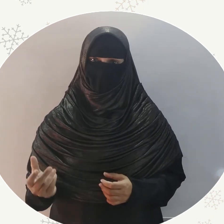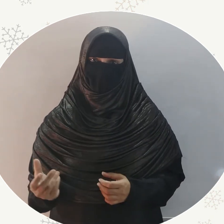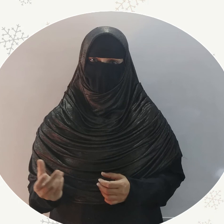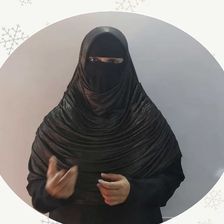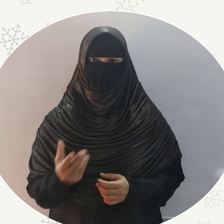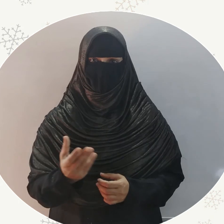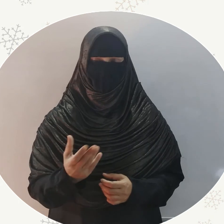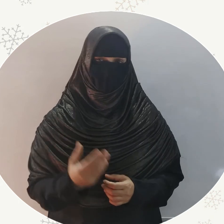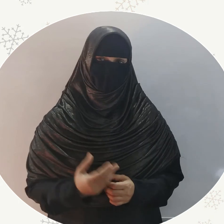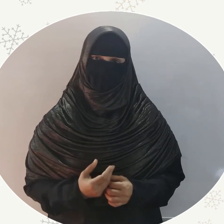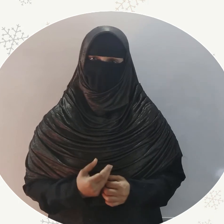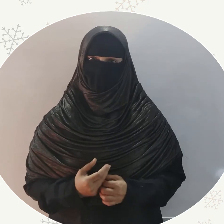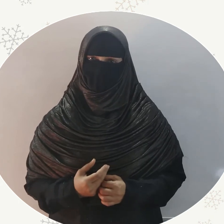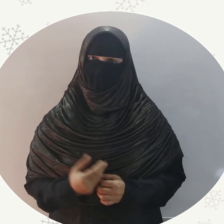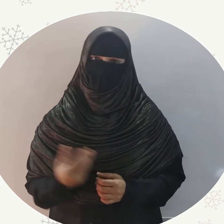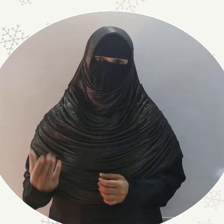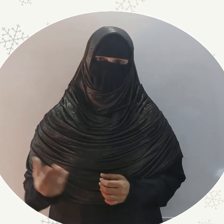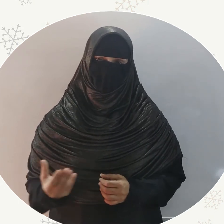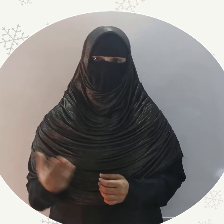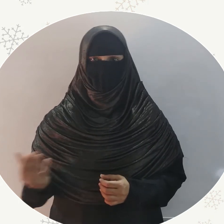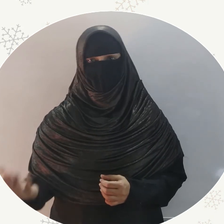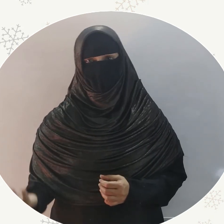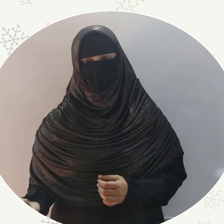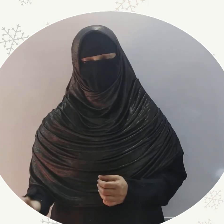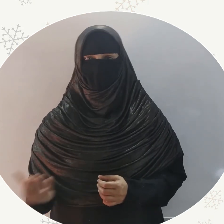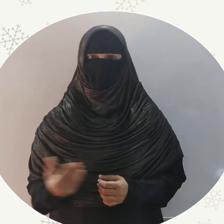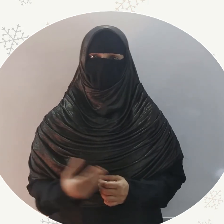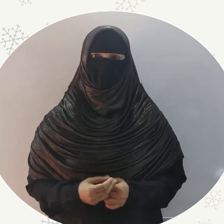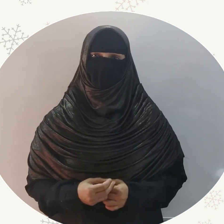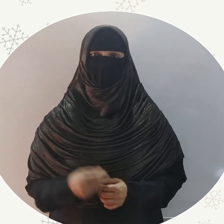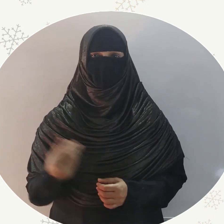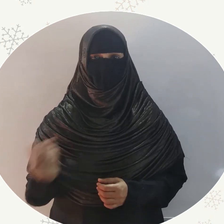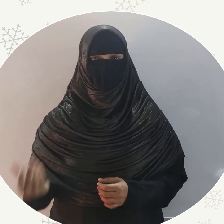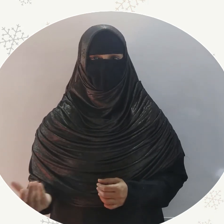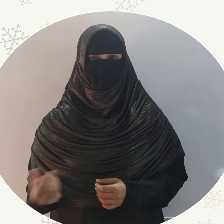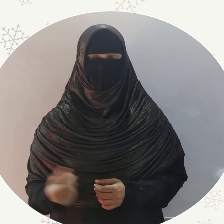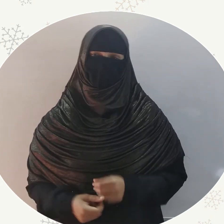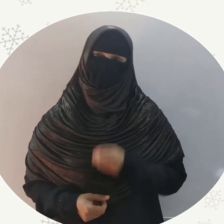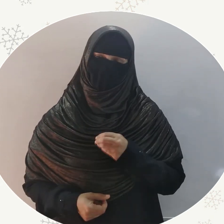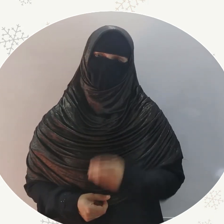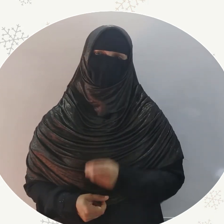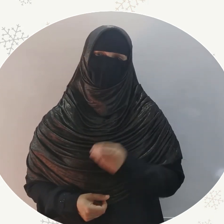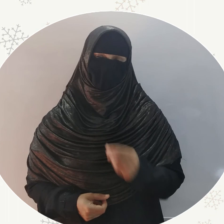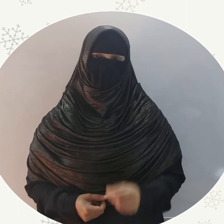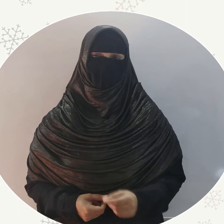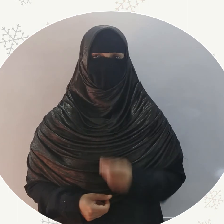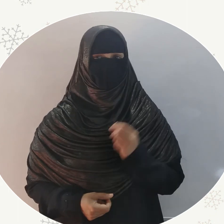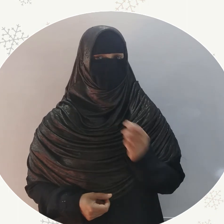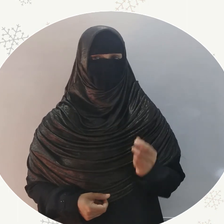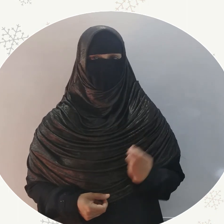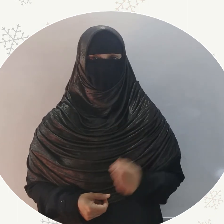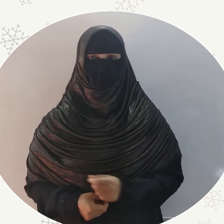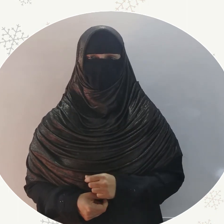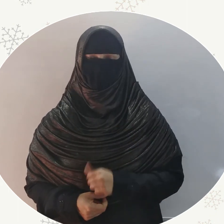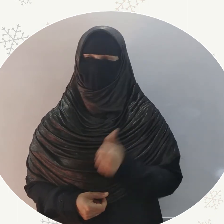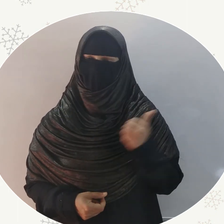ആൻസേഴ്സ് കമന്റ് ചെയ്ത് അറിയിക്കുക. നിങ്ങൾ ഇൻട്രൊഡക്ഷനുമായി ബന്ധപ്പെട്ട വീഡിയോ കാണാൻ ആഗ്രഹിക്കുന്നെങ്കിൽ റൈറ്റ് ക്ലിക്ക് ചെയ്യുക. ഹാസും ഹാവുമായി